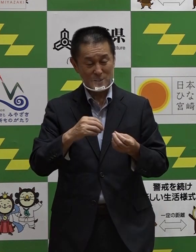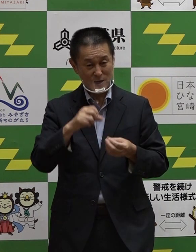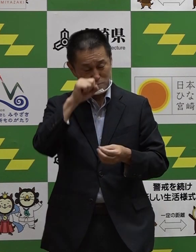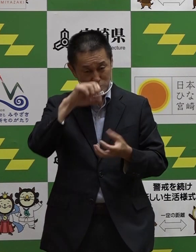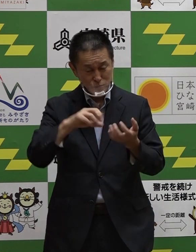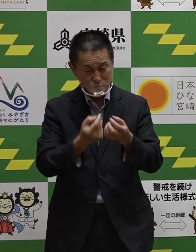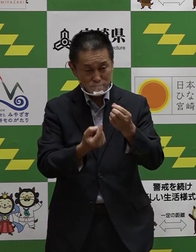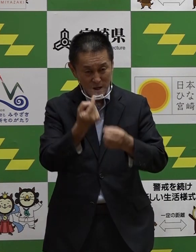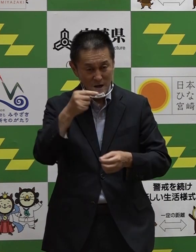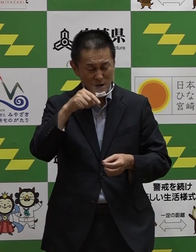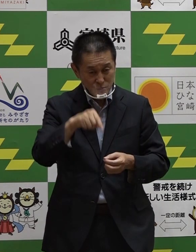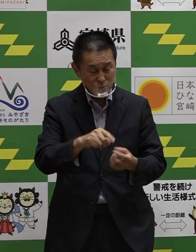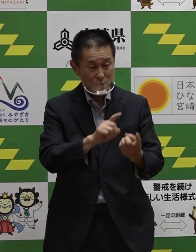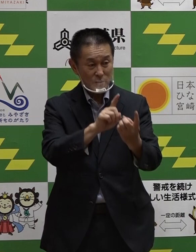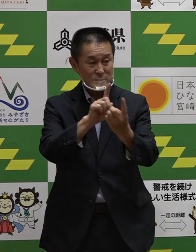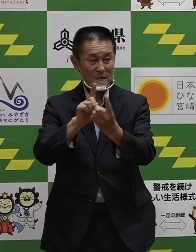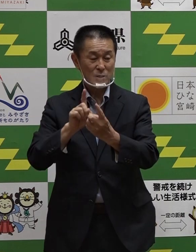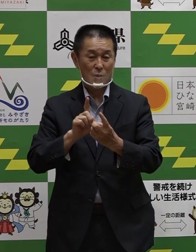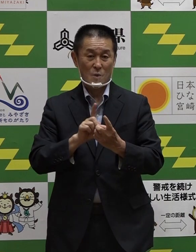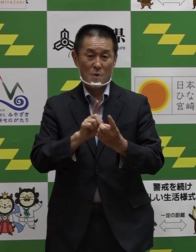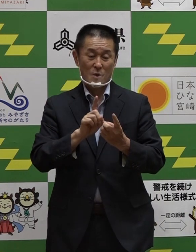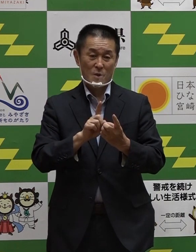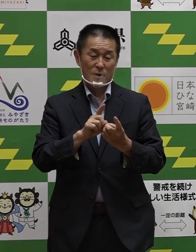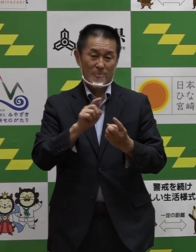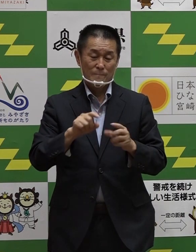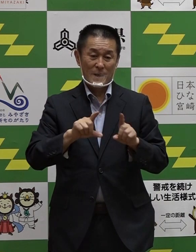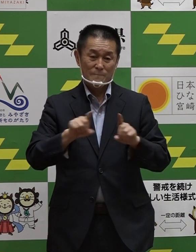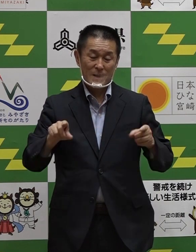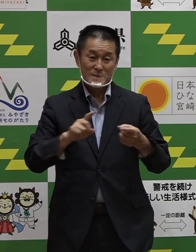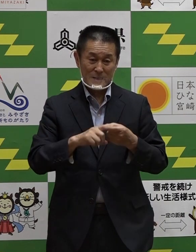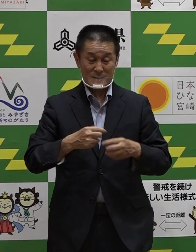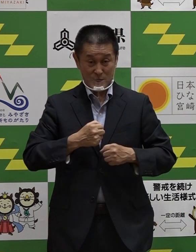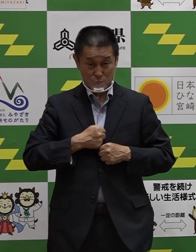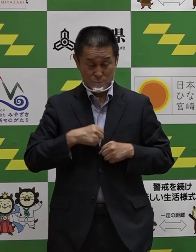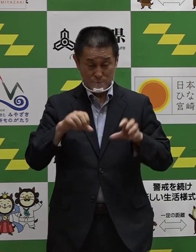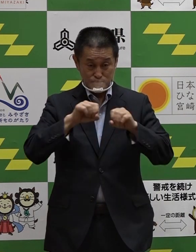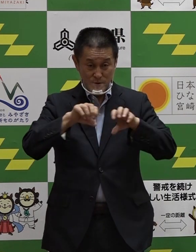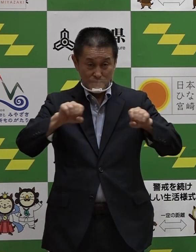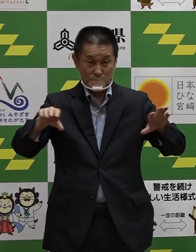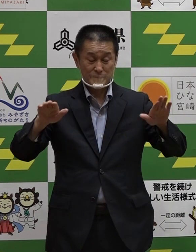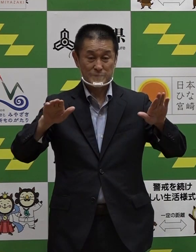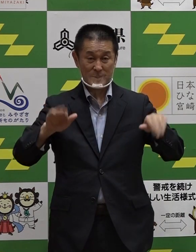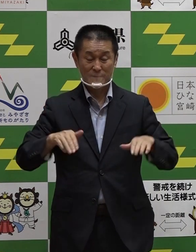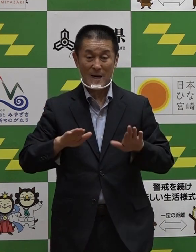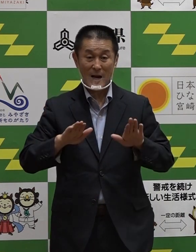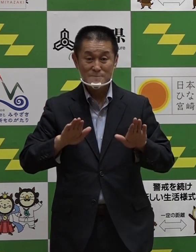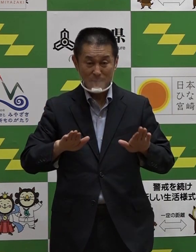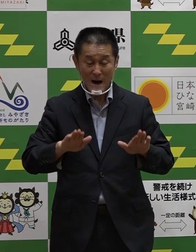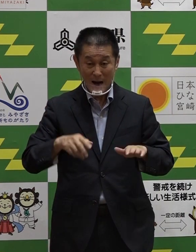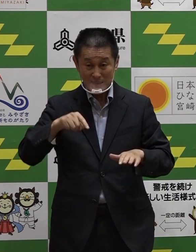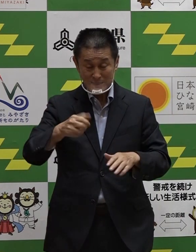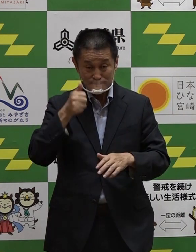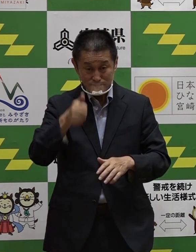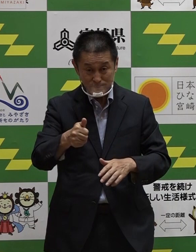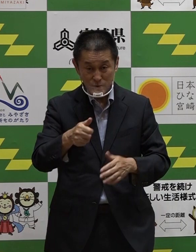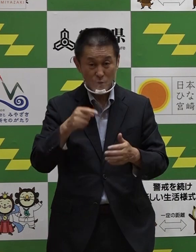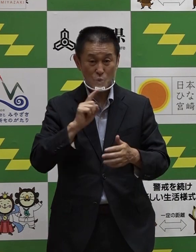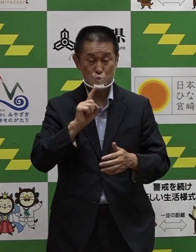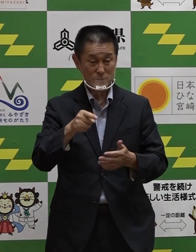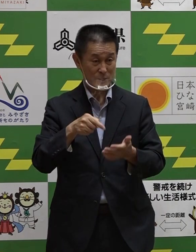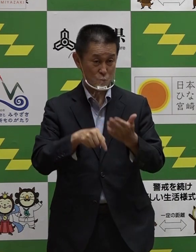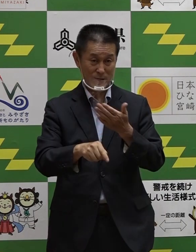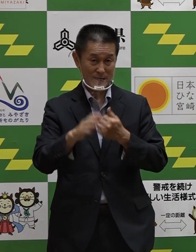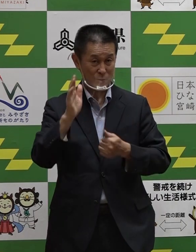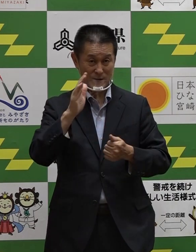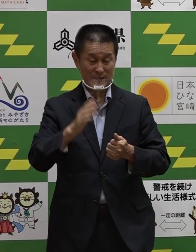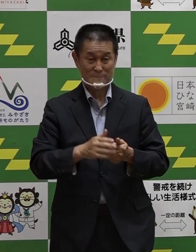生したような対応ということで一般的な注意喚起もなされたところでありますので、今決して言ってはいけないということを申し上げているわけでは